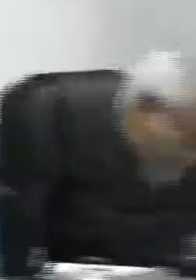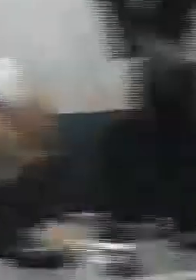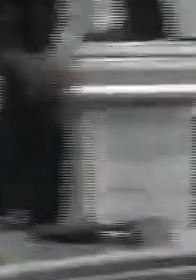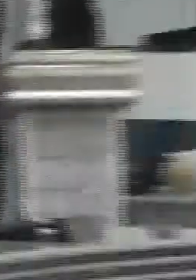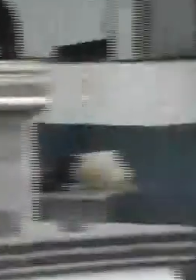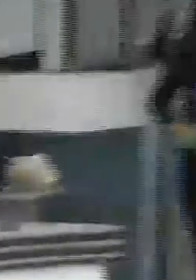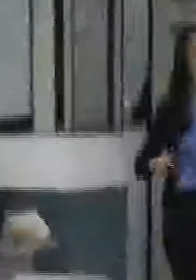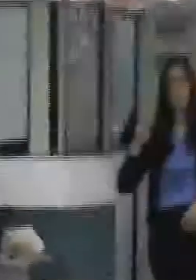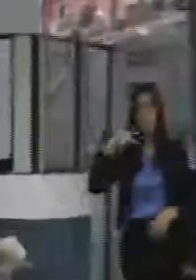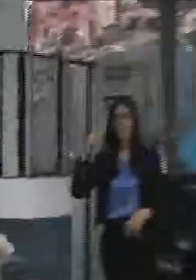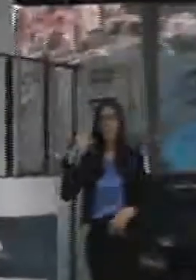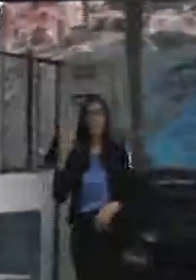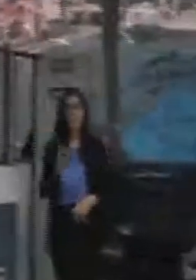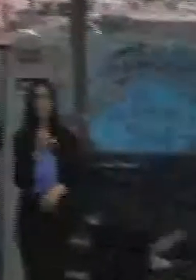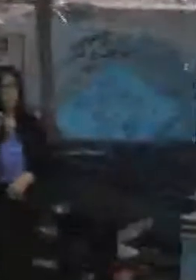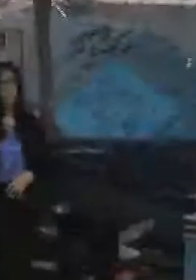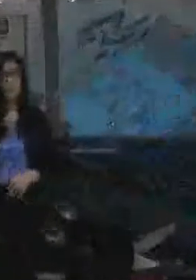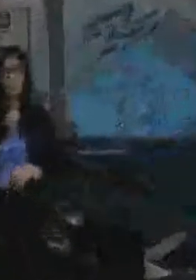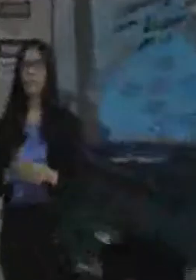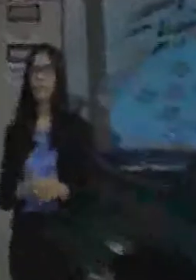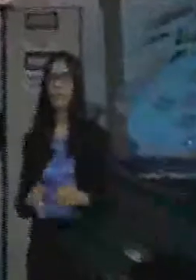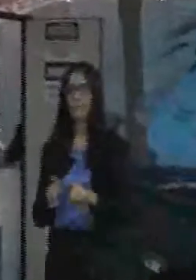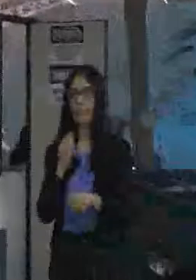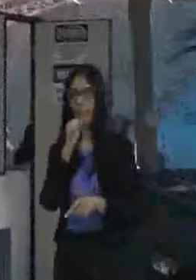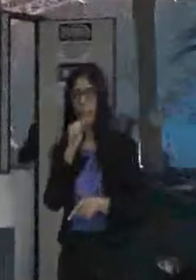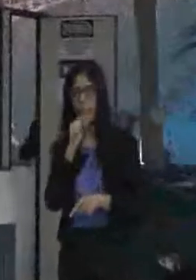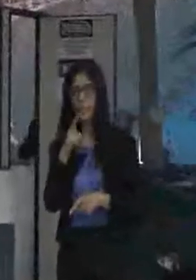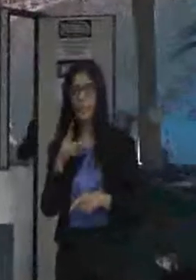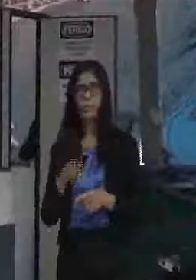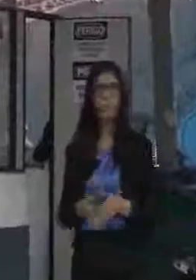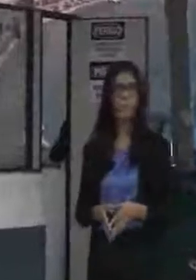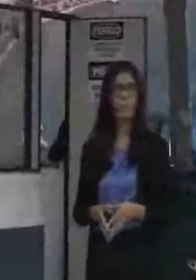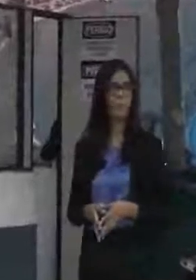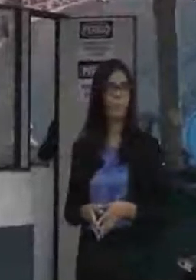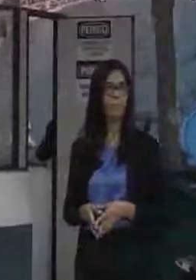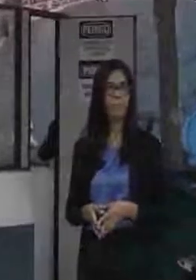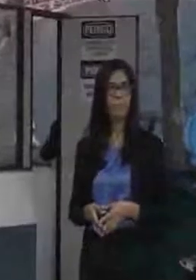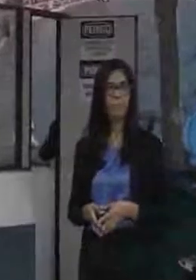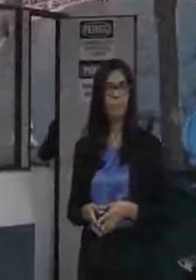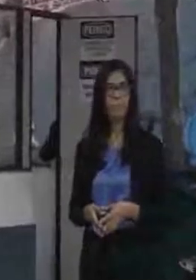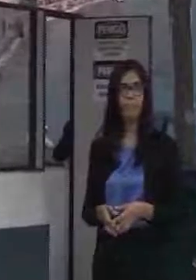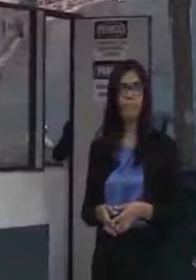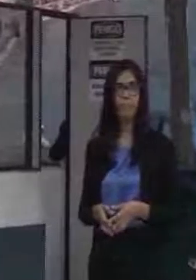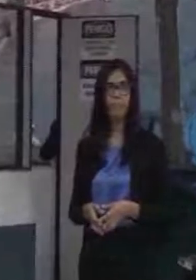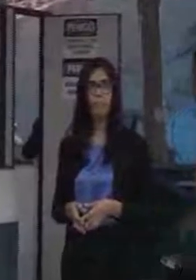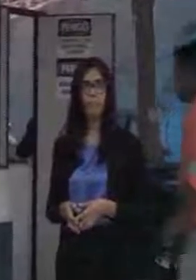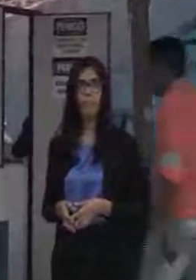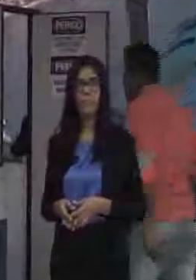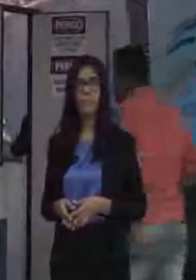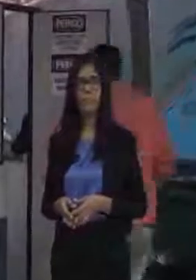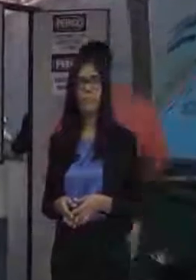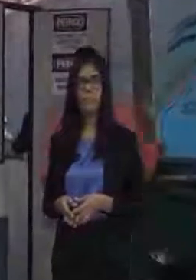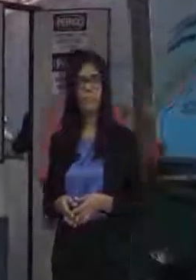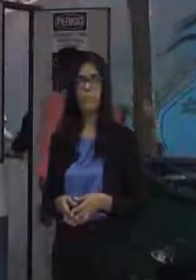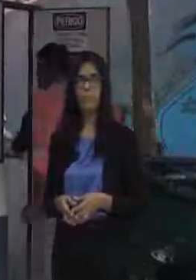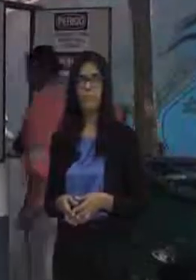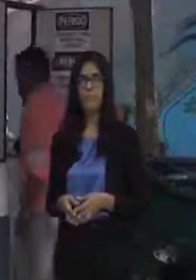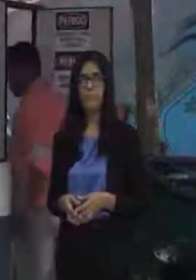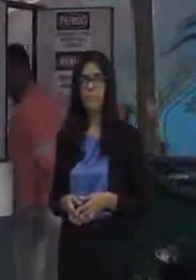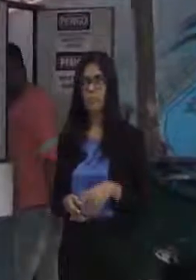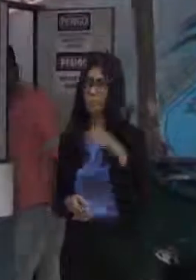parcela da comunidade, imprensa aqui presente. Seu presidente, nesse